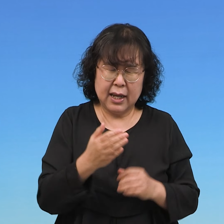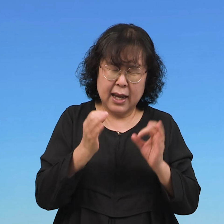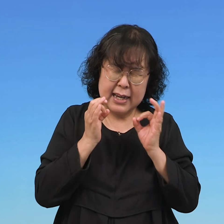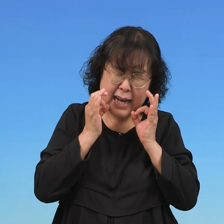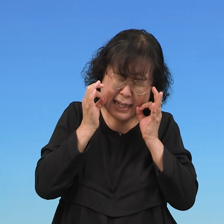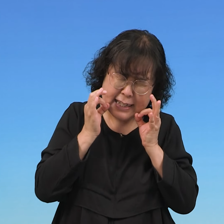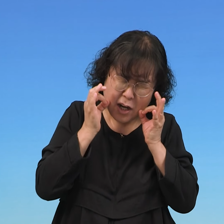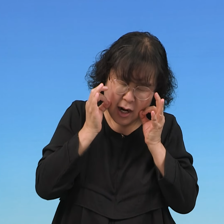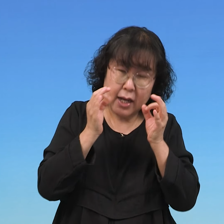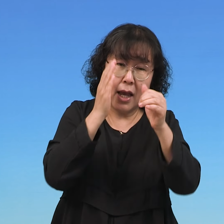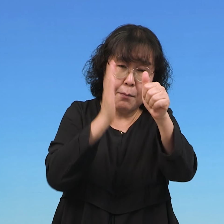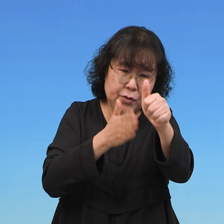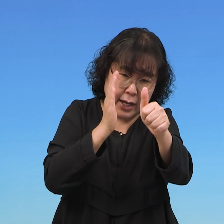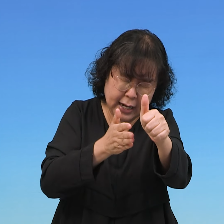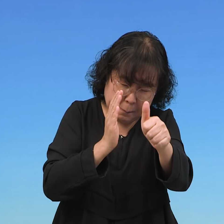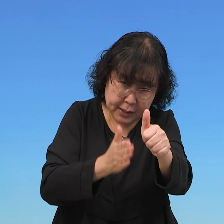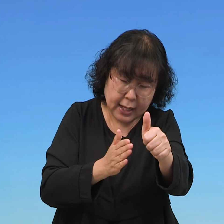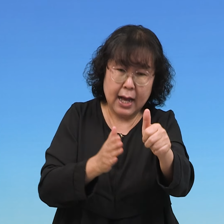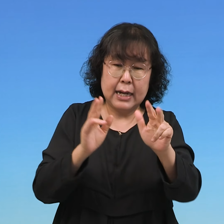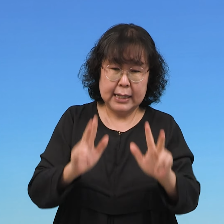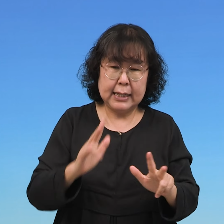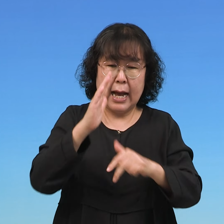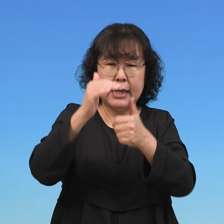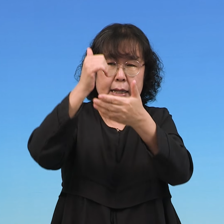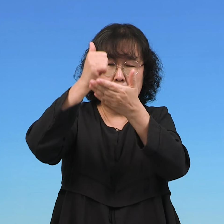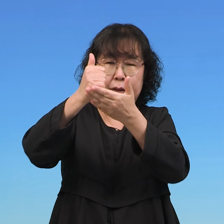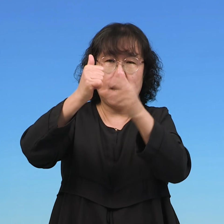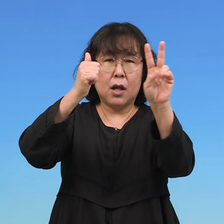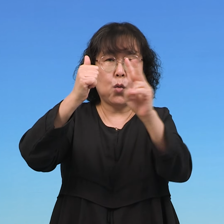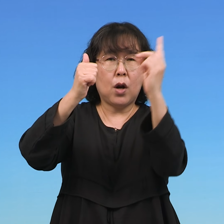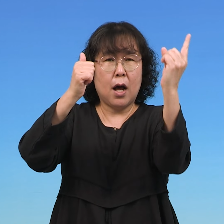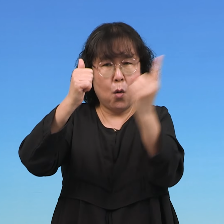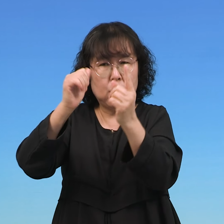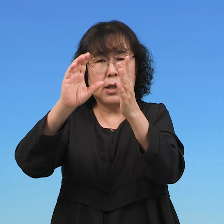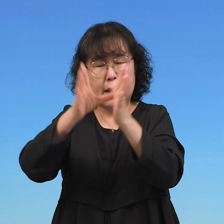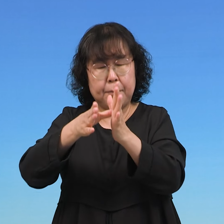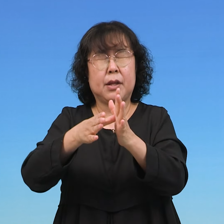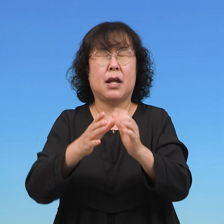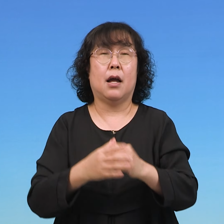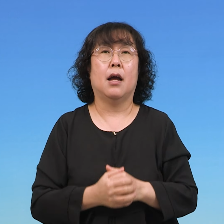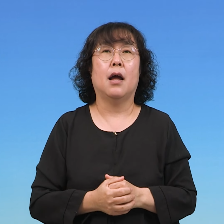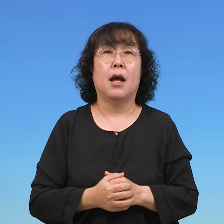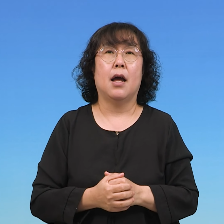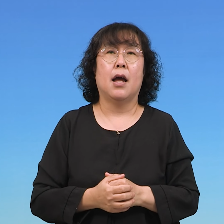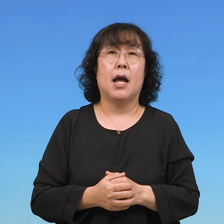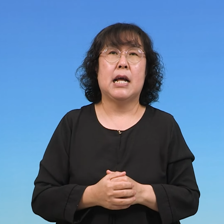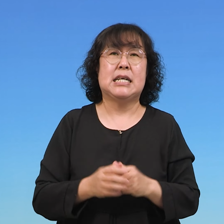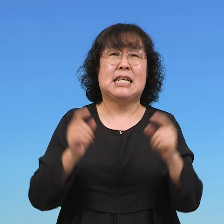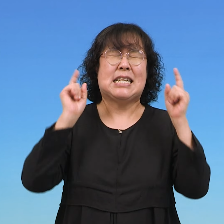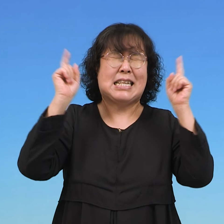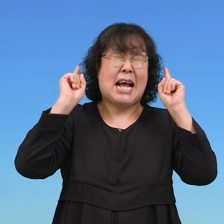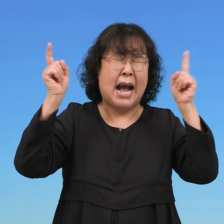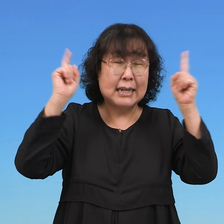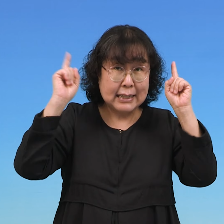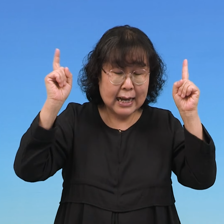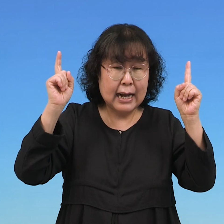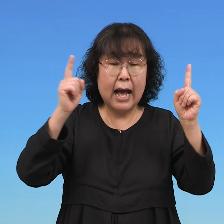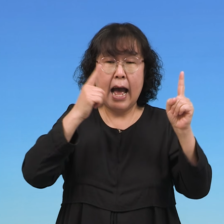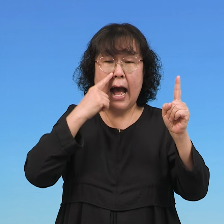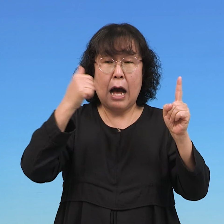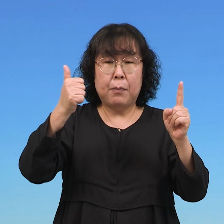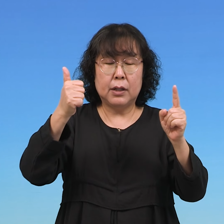여러분 권면하고 싶습니다. 여러분 이제 하나님께 돌아오실 때가 됐습니다. 탕자가 아버지 곁을